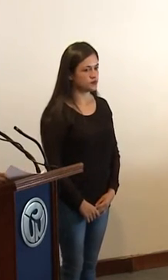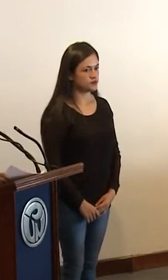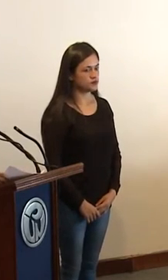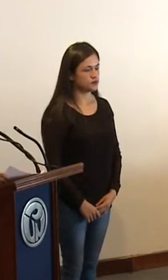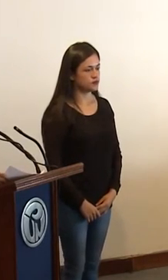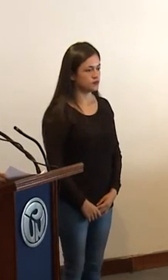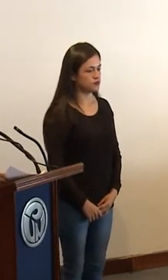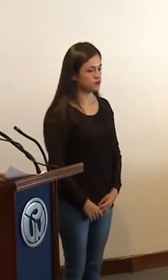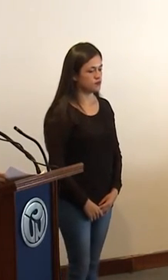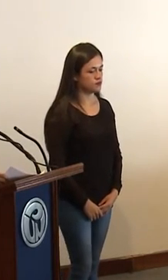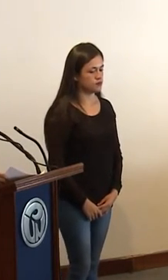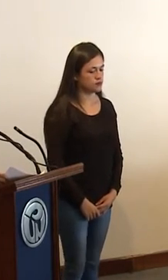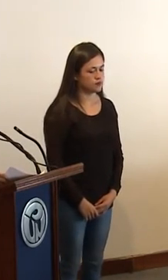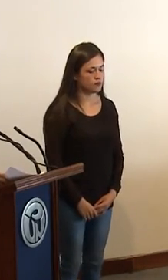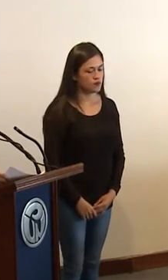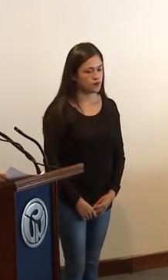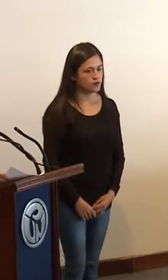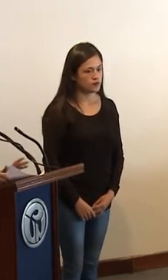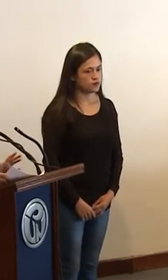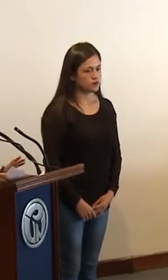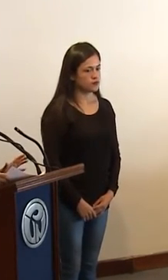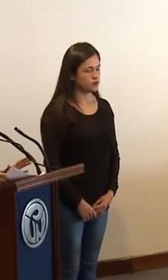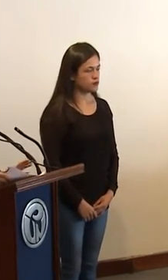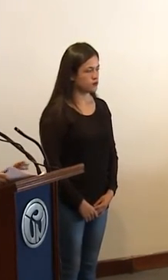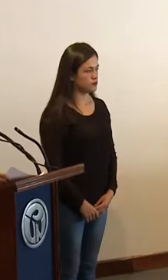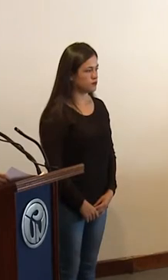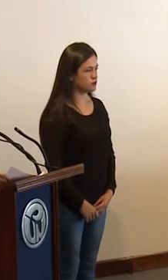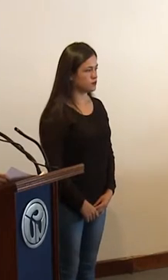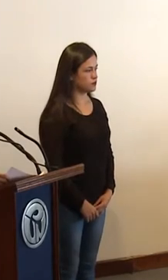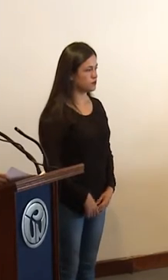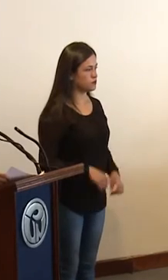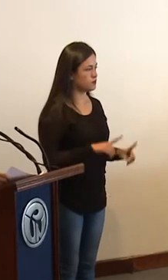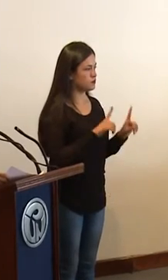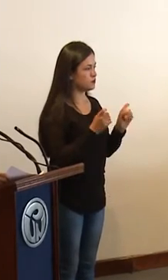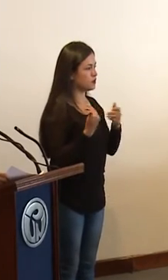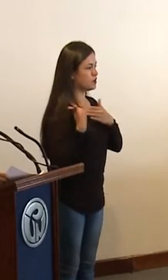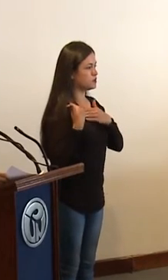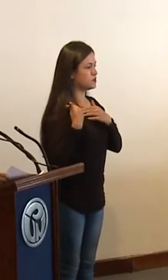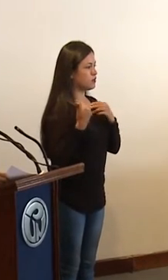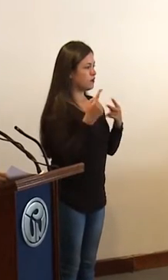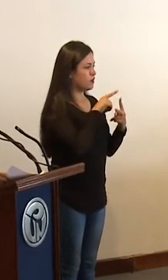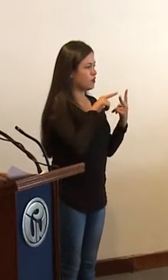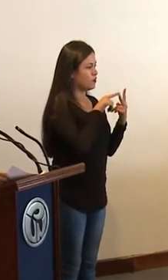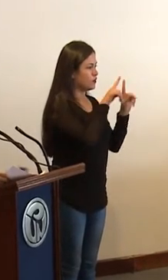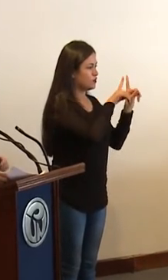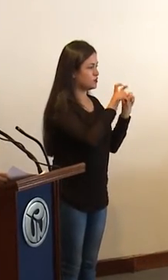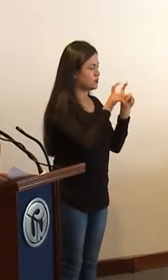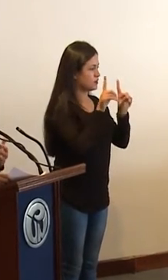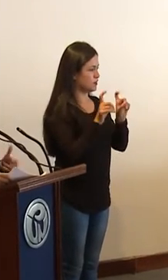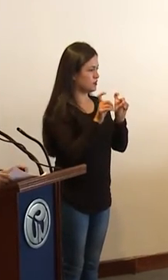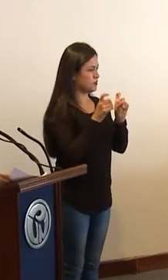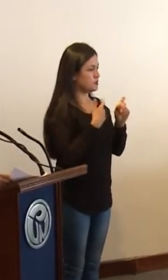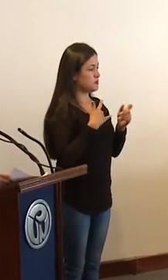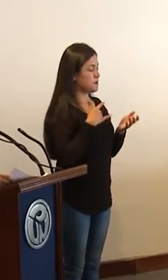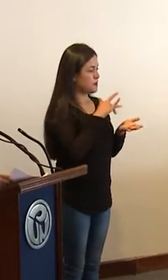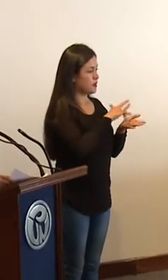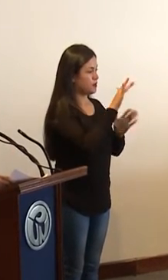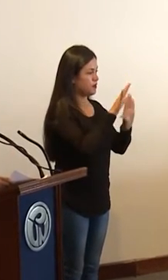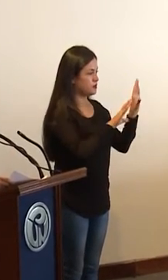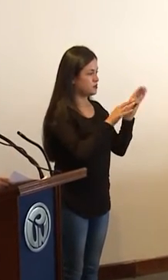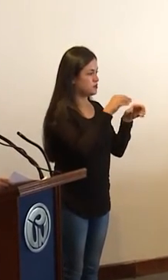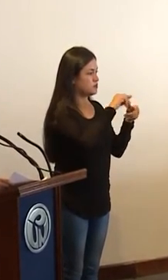Digamos, me ha correspondido conversar sobre estos dos puntos a partir, dijéramos, de mi participación